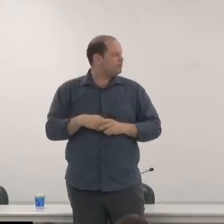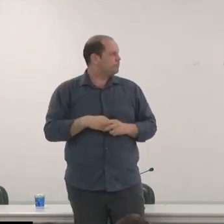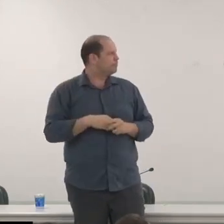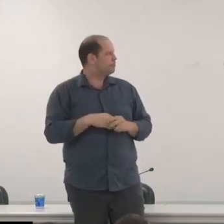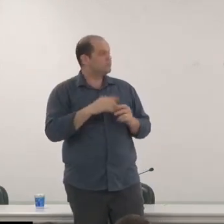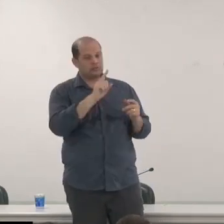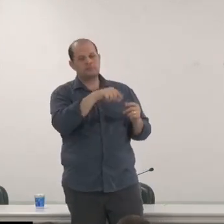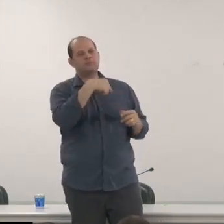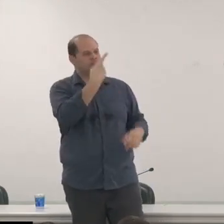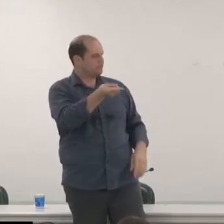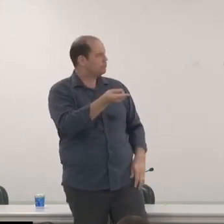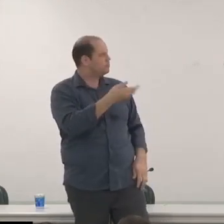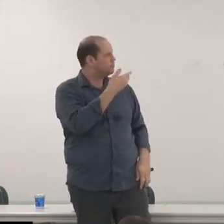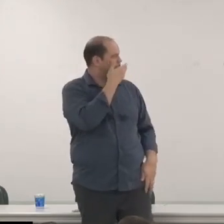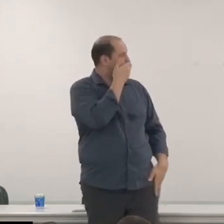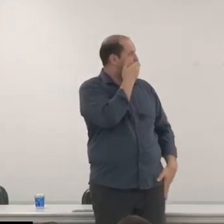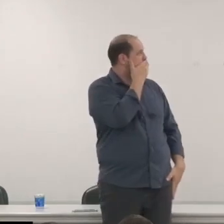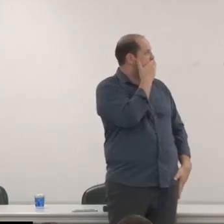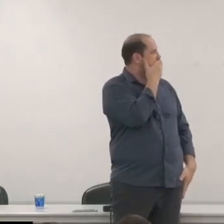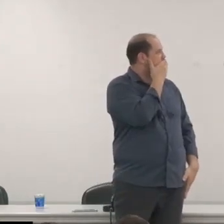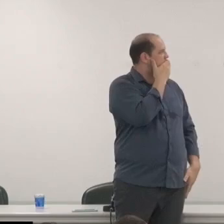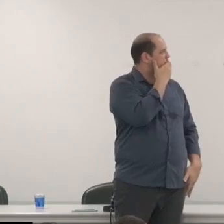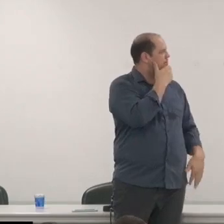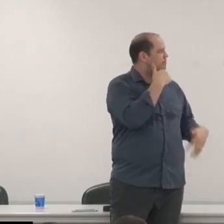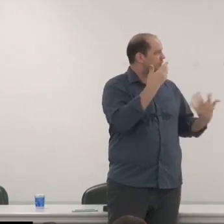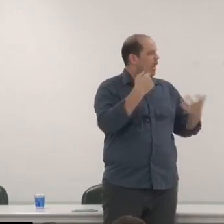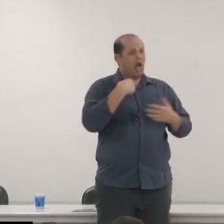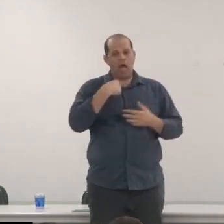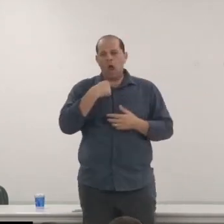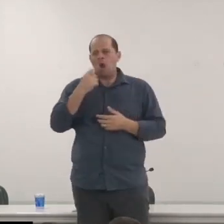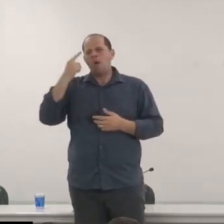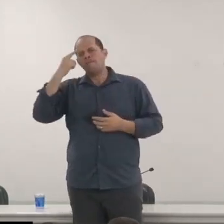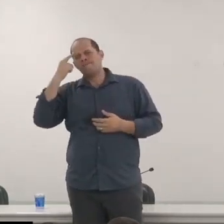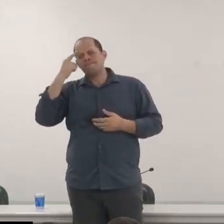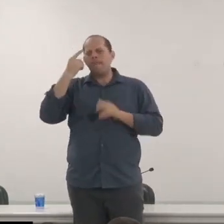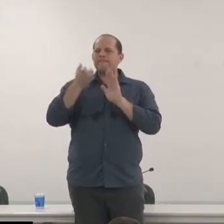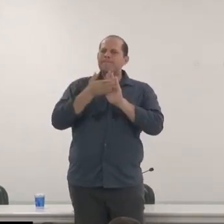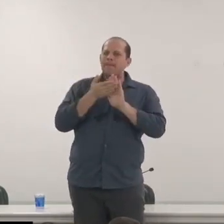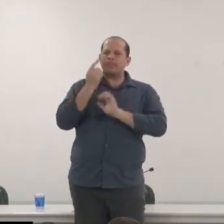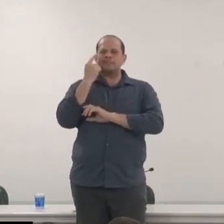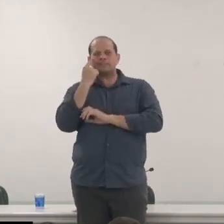língua de sinais francesas, para quando eu vou pensar das influências de línguas de sinais estrangeiras, né?